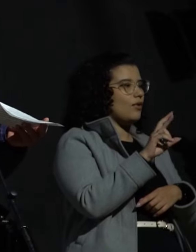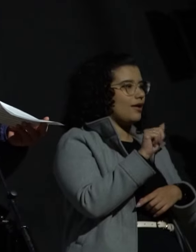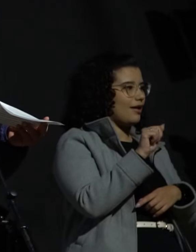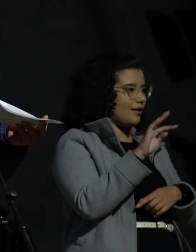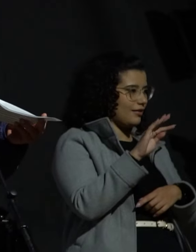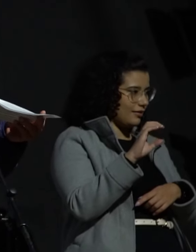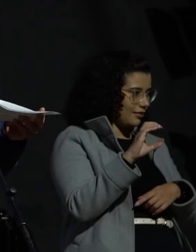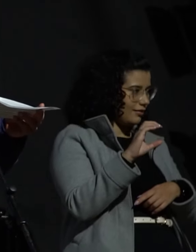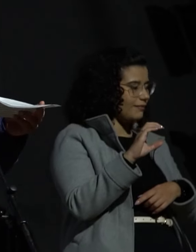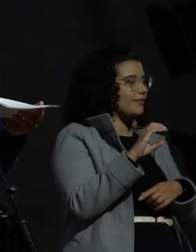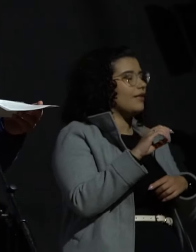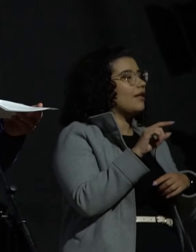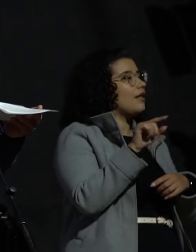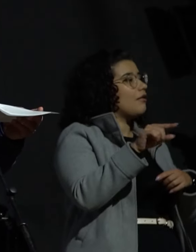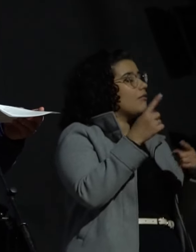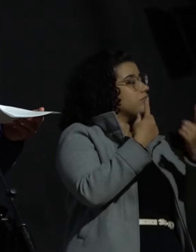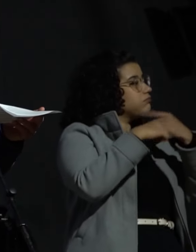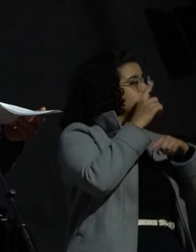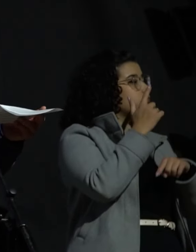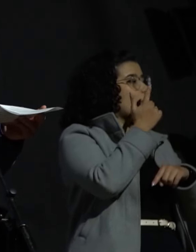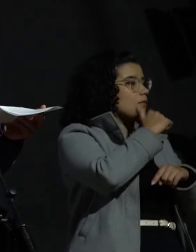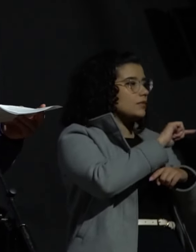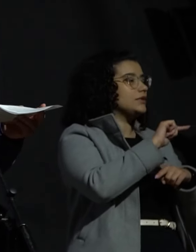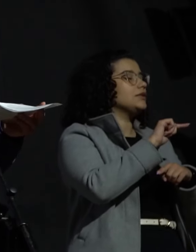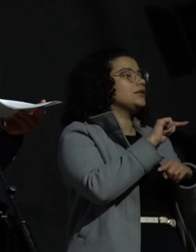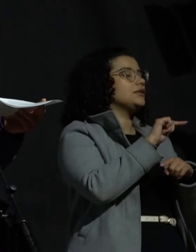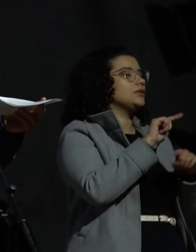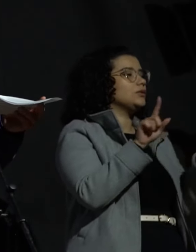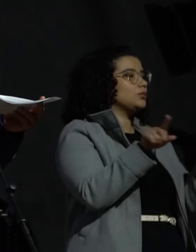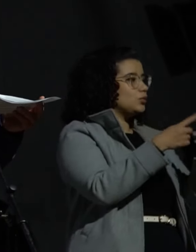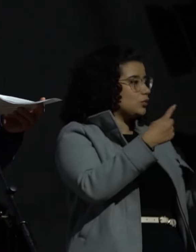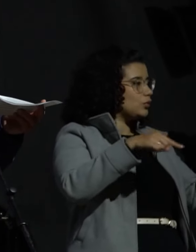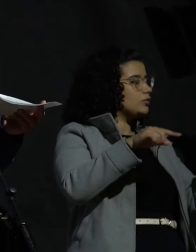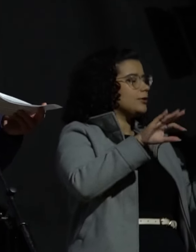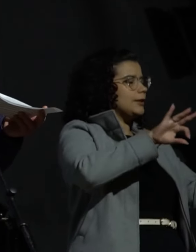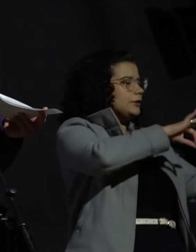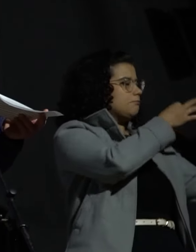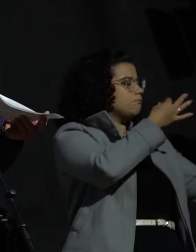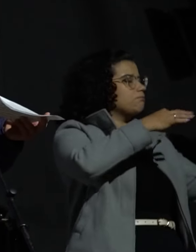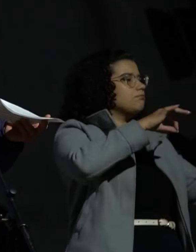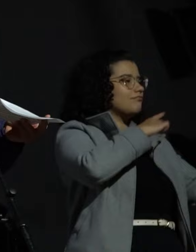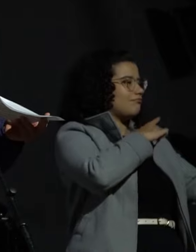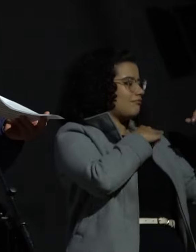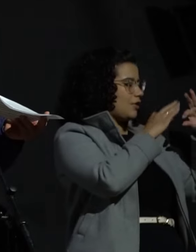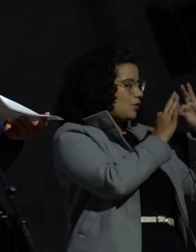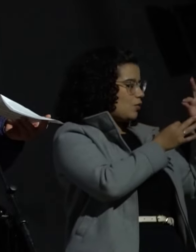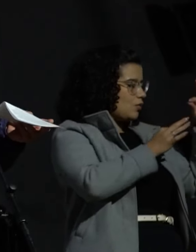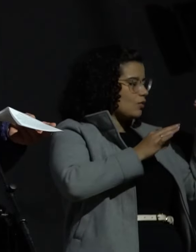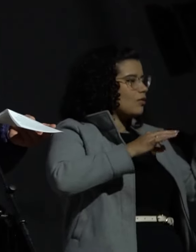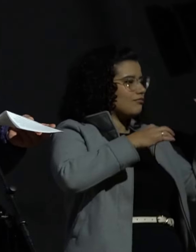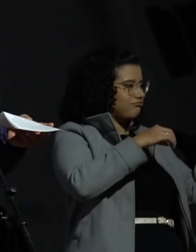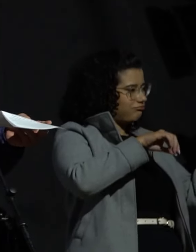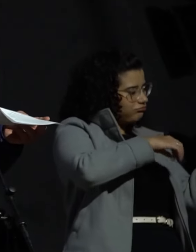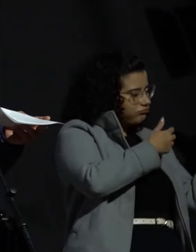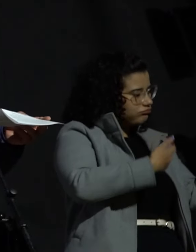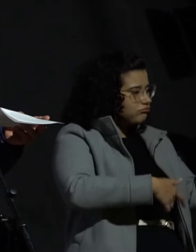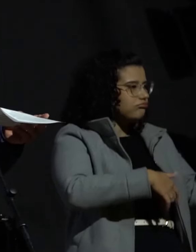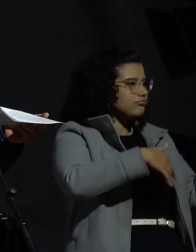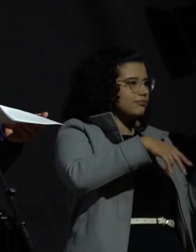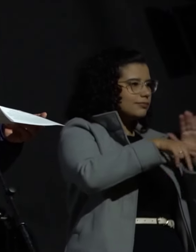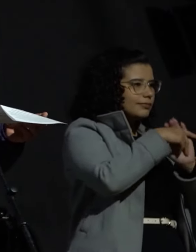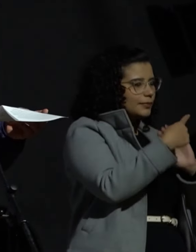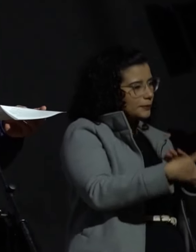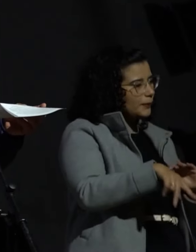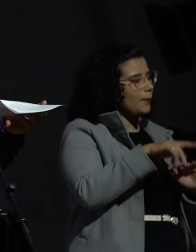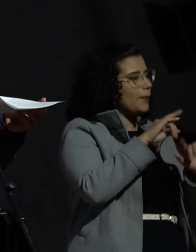campeões nacionais de Tsugaru Shamisen, o tradicional instrumento de cordas do Japão. Além